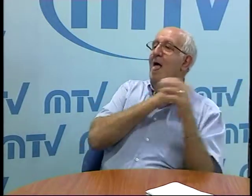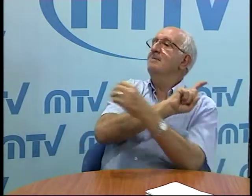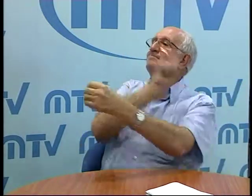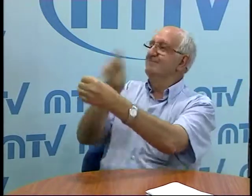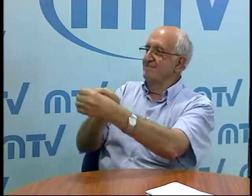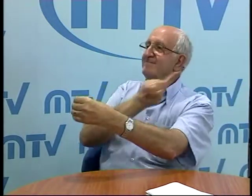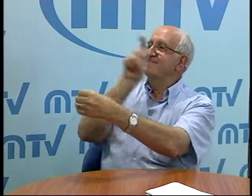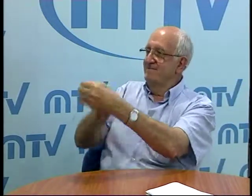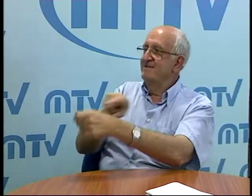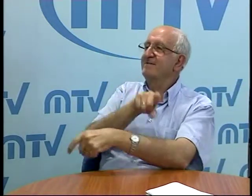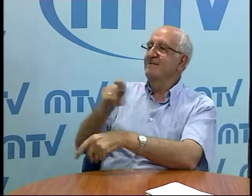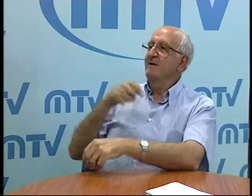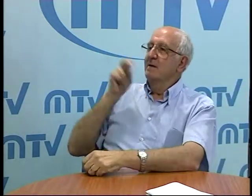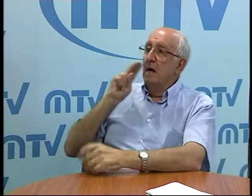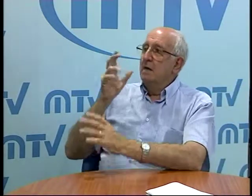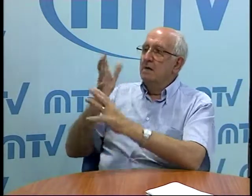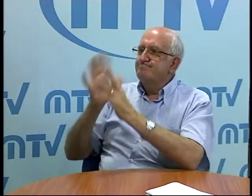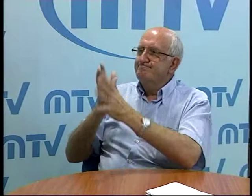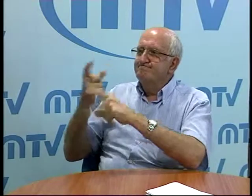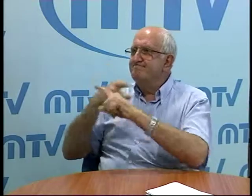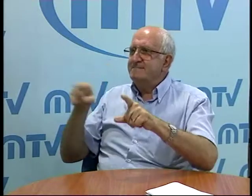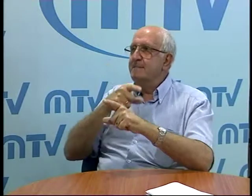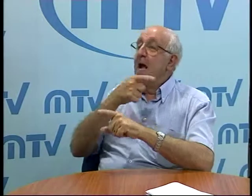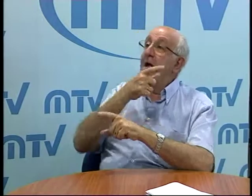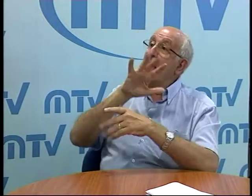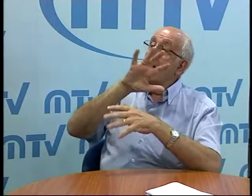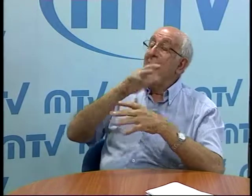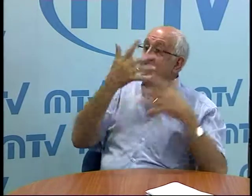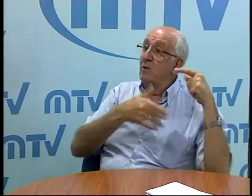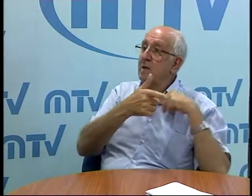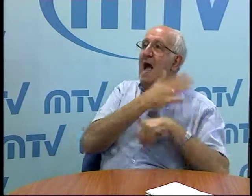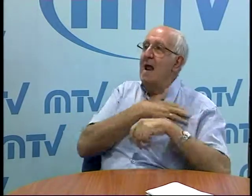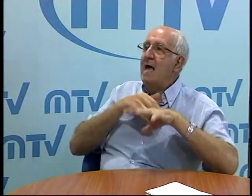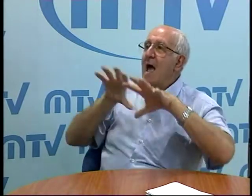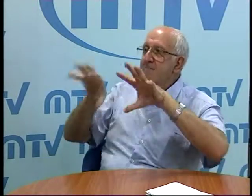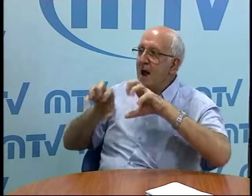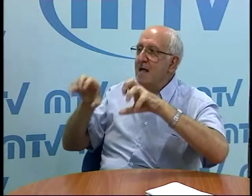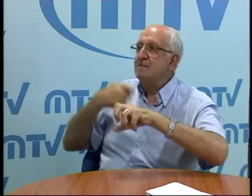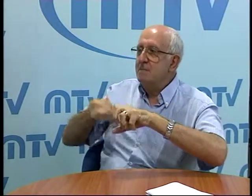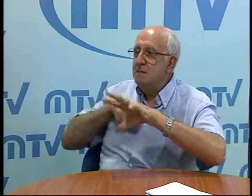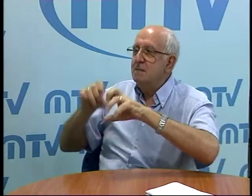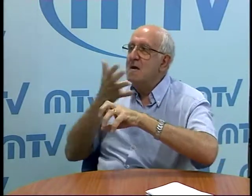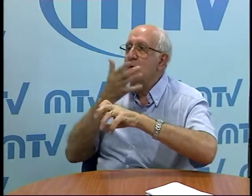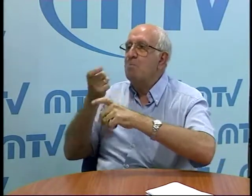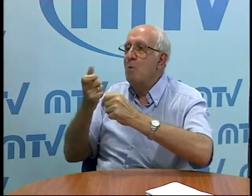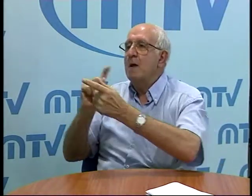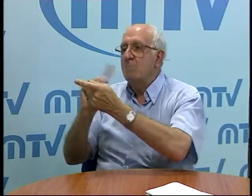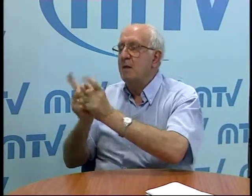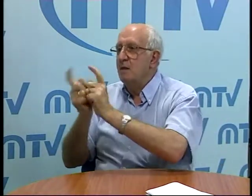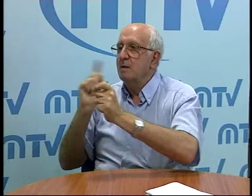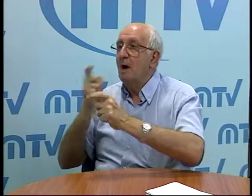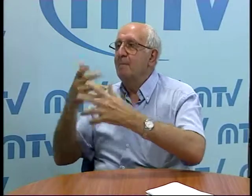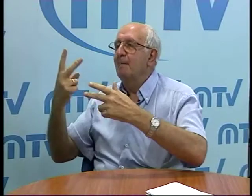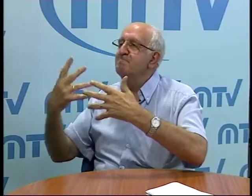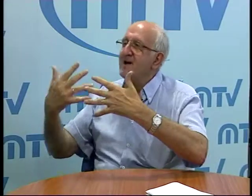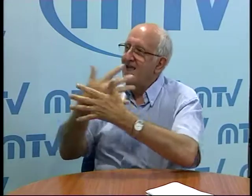que de América participan con nosotros y hay cosas que no o están con nosotros comunicándose, pero hay que